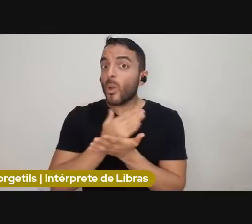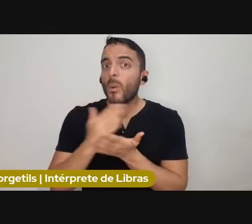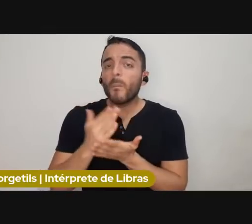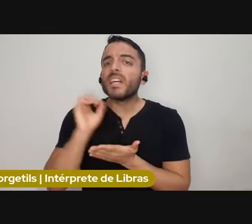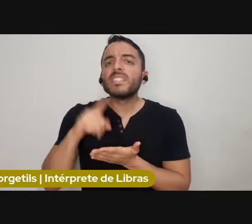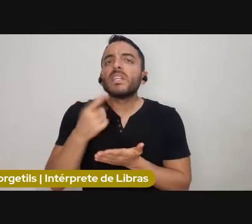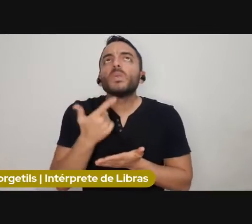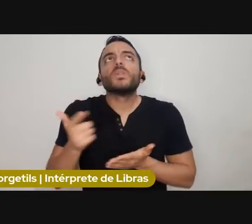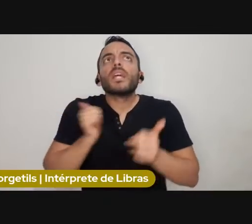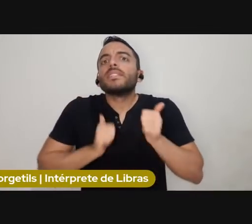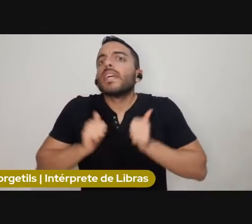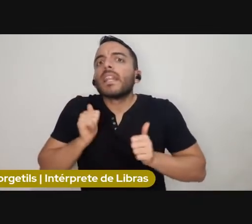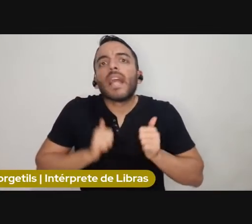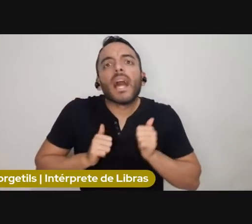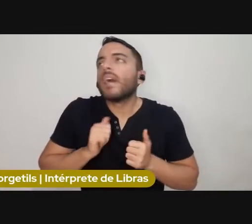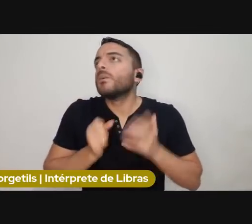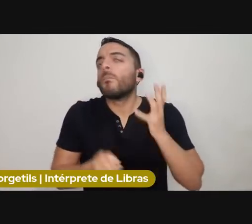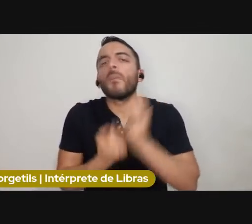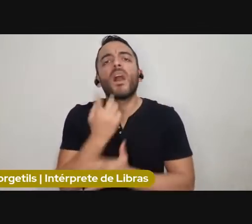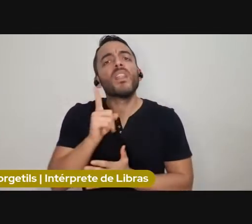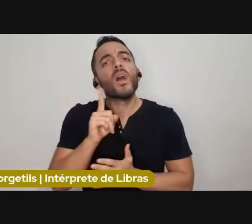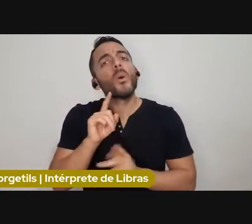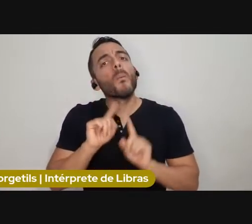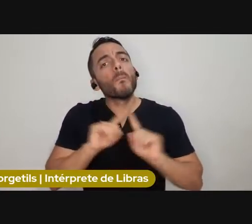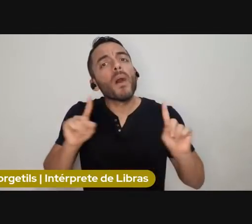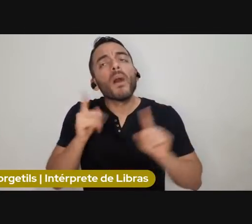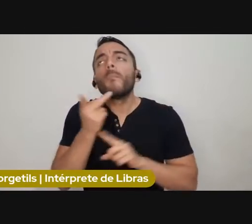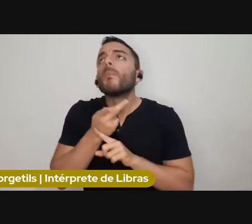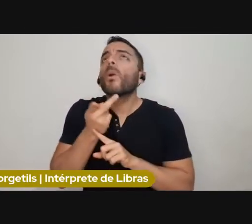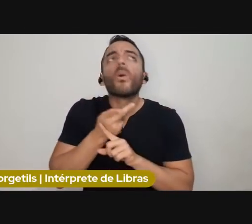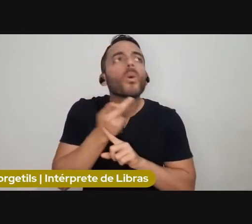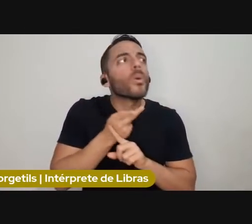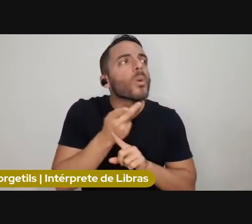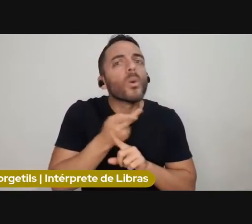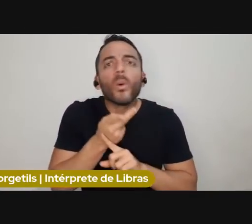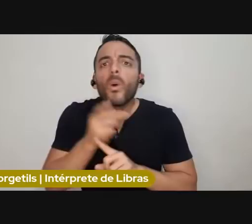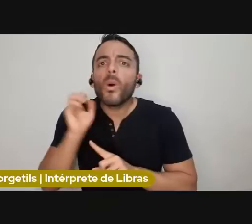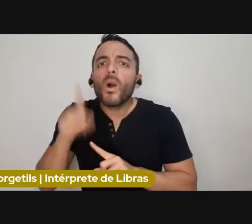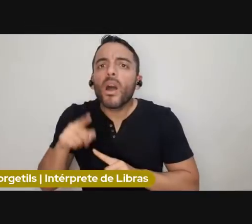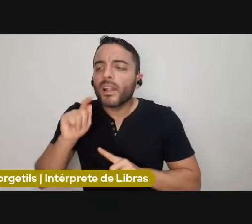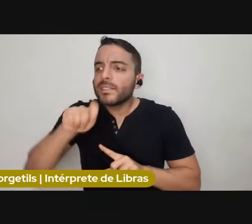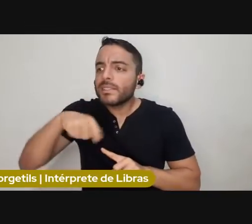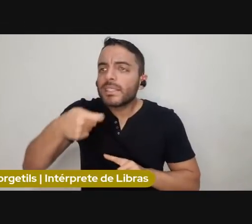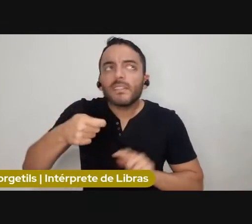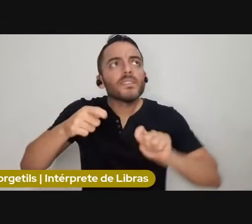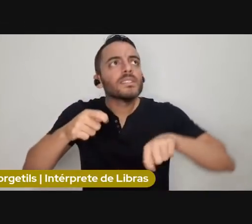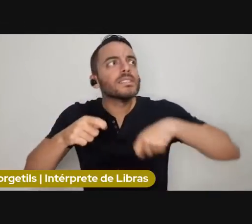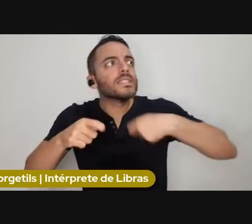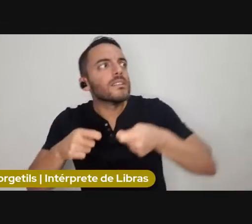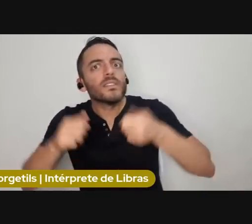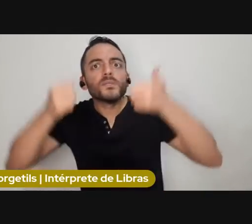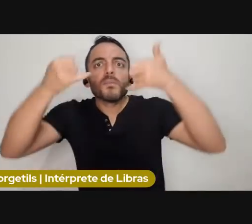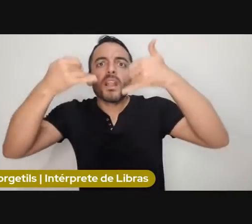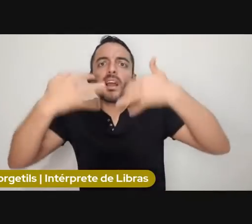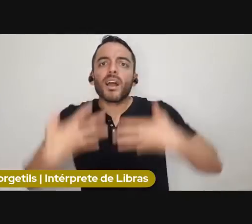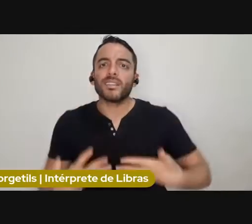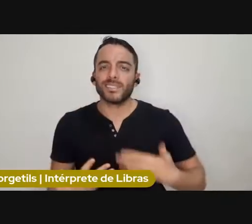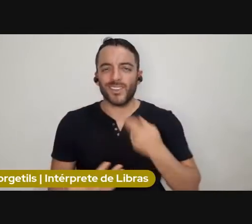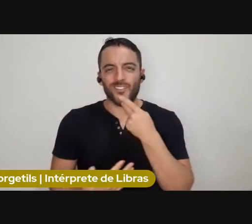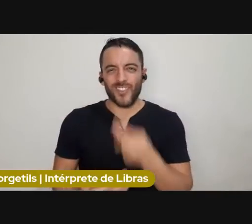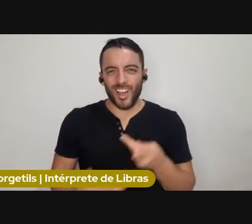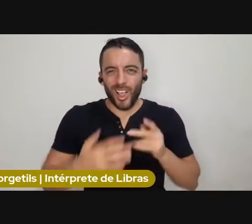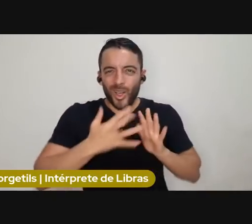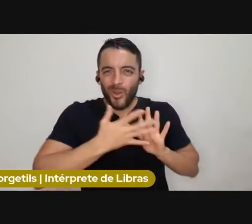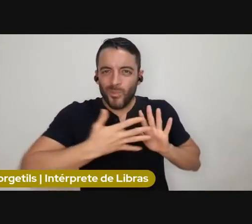significado. Ciência também é buscar significado. Para que O Gilberto Gil falou das ondas hertzianas, né?